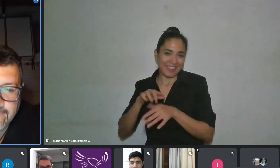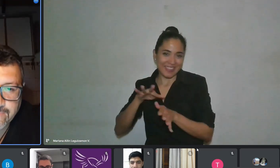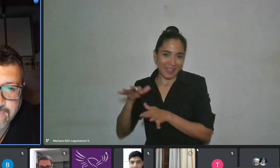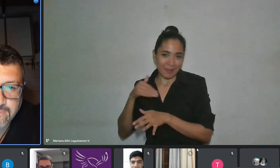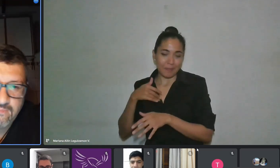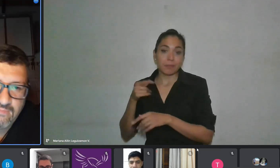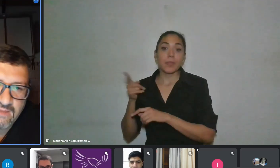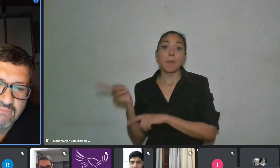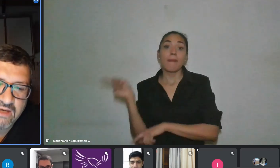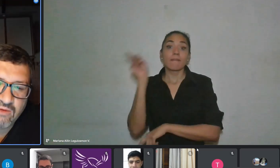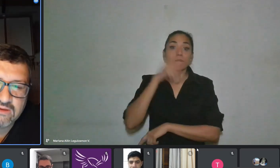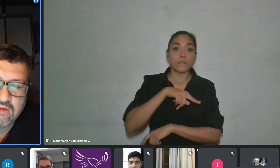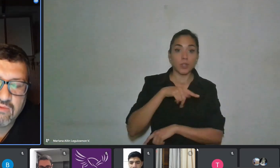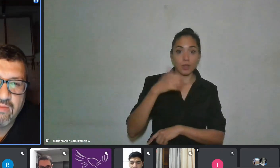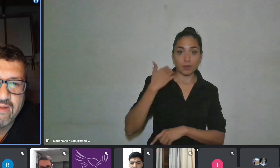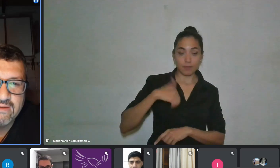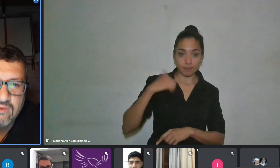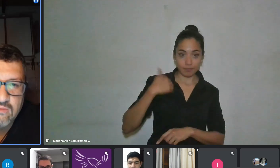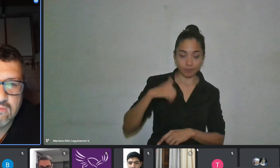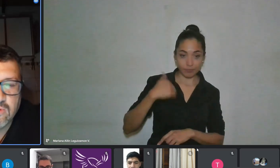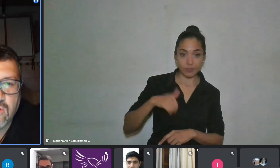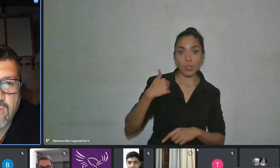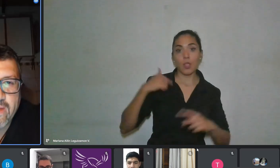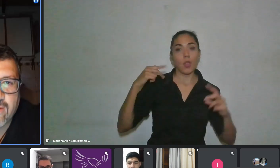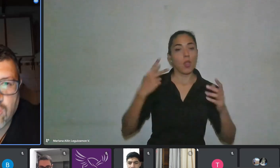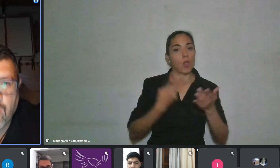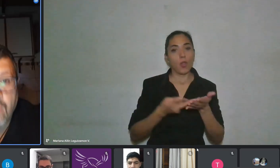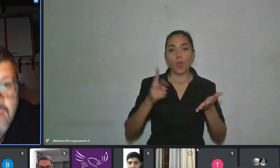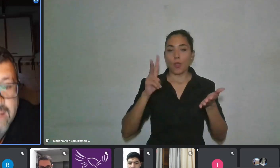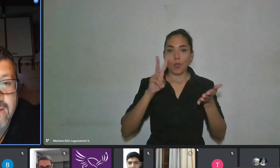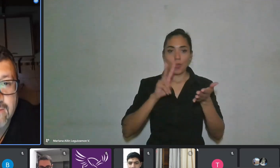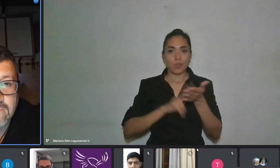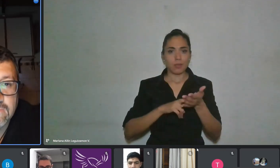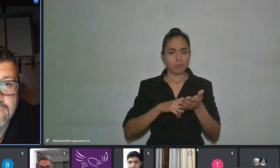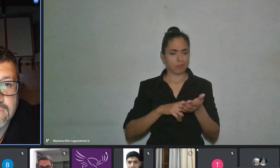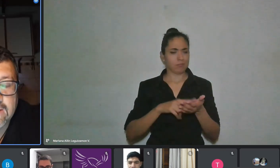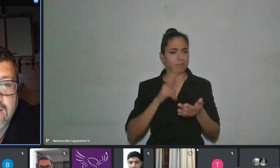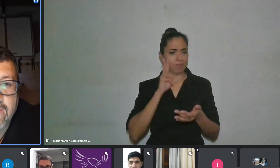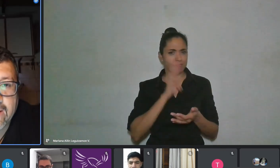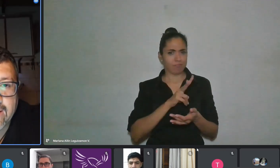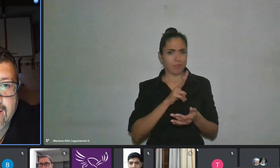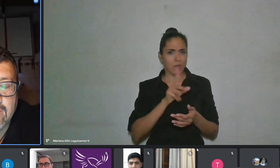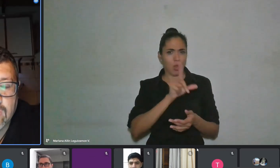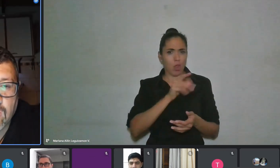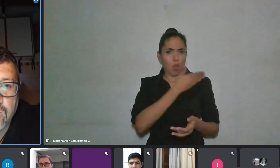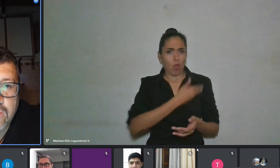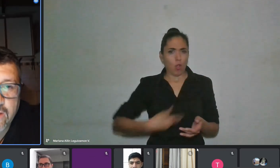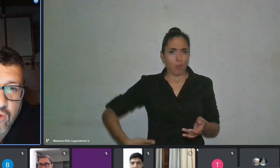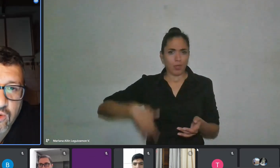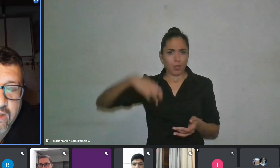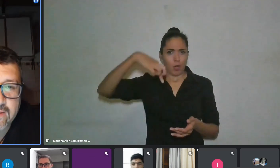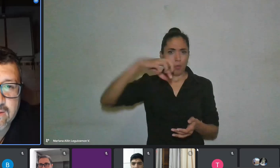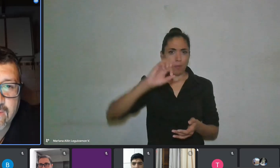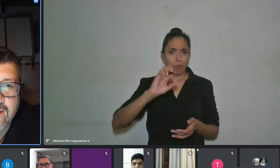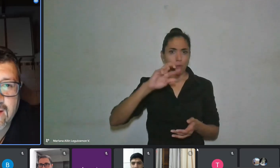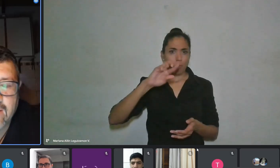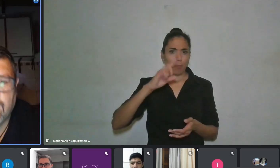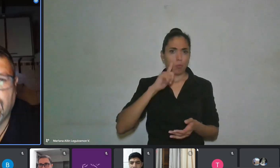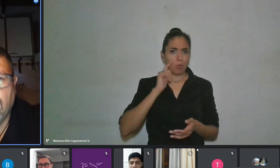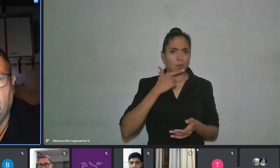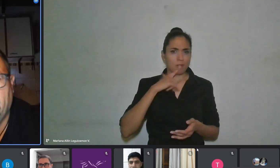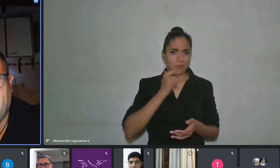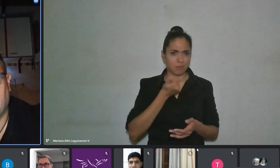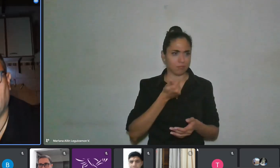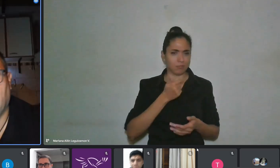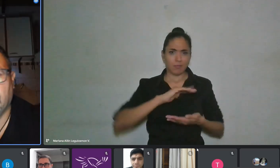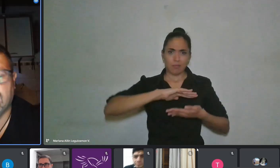Argentina, me encuentro nuevamente con un gobierno populista que estaba regalando computadoras, que estaba regalando